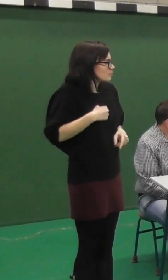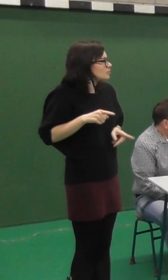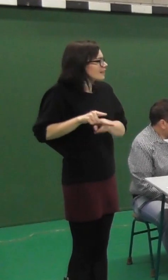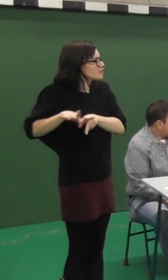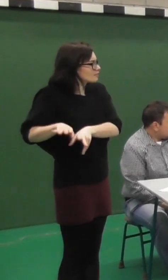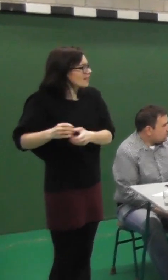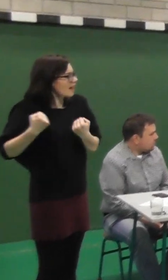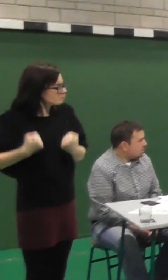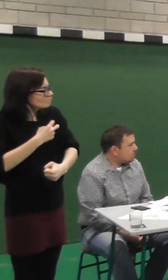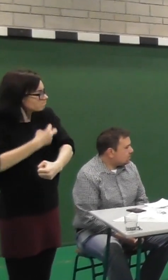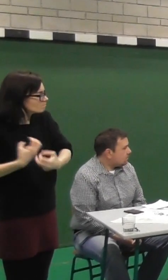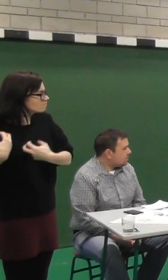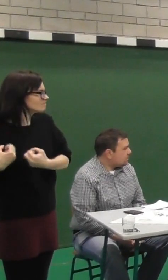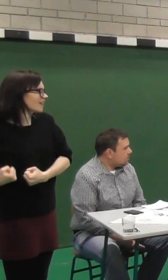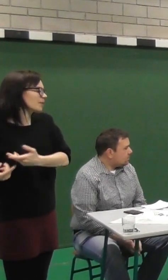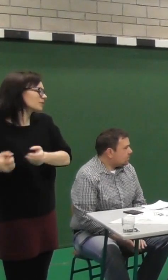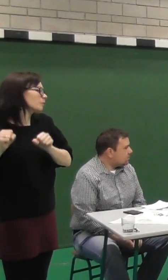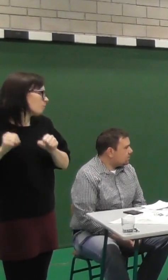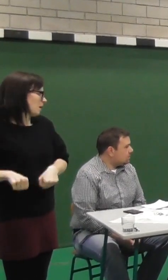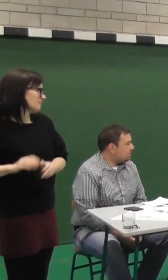Erősebb csontozató most is.